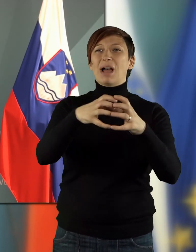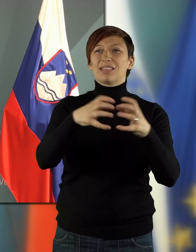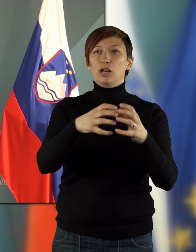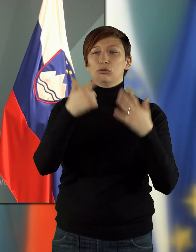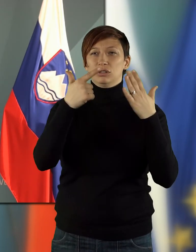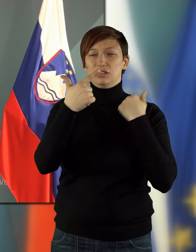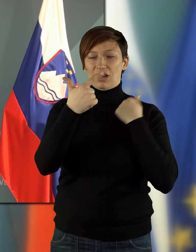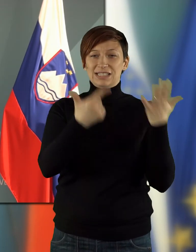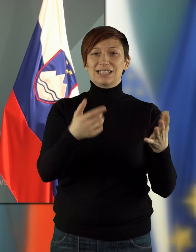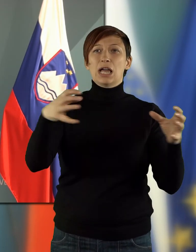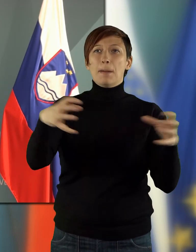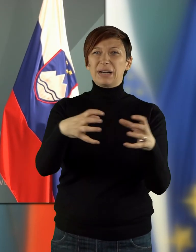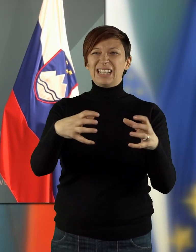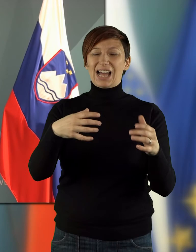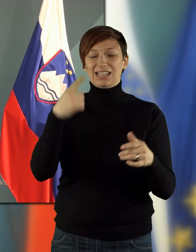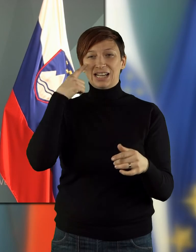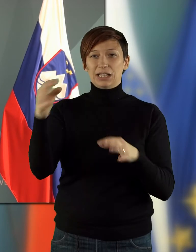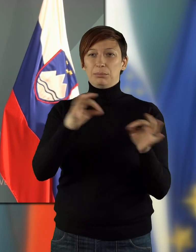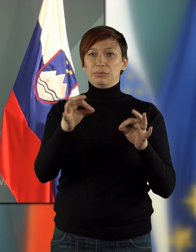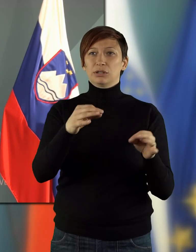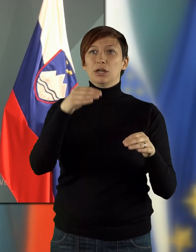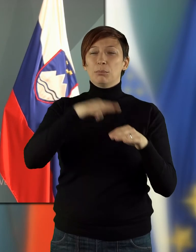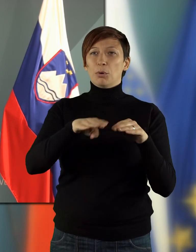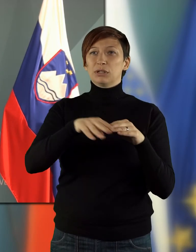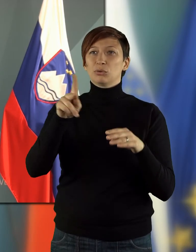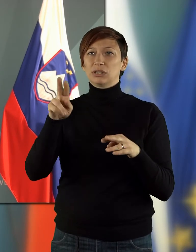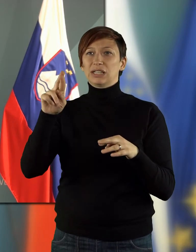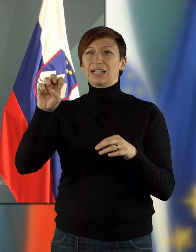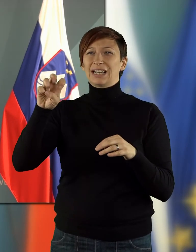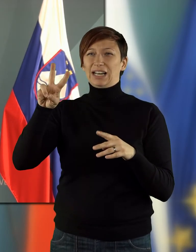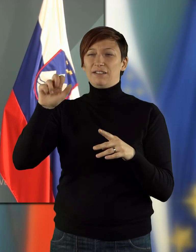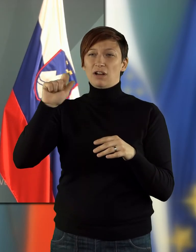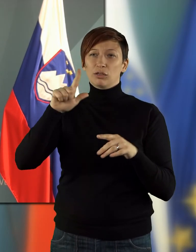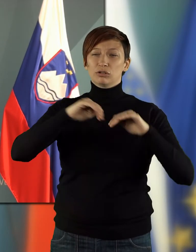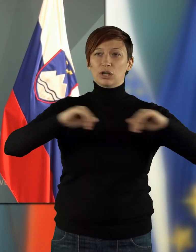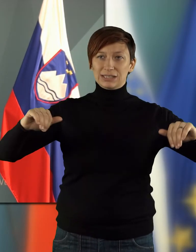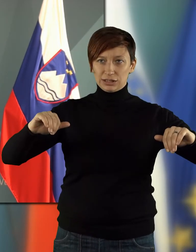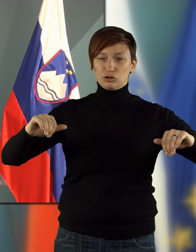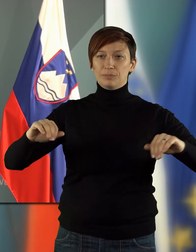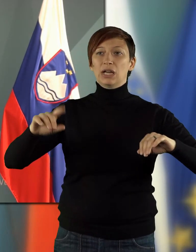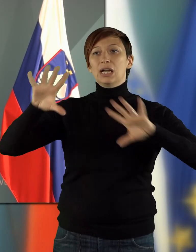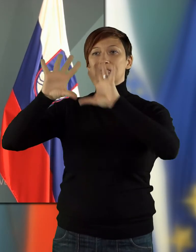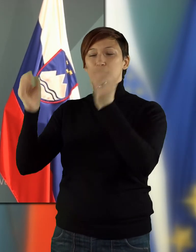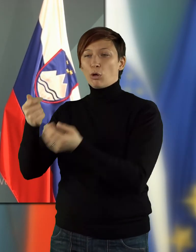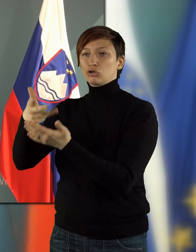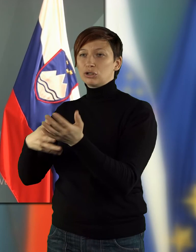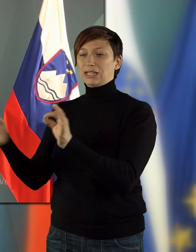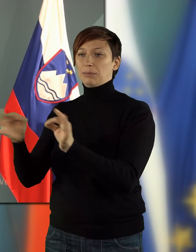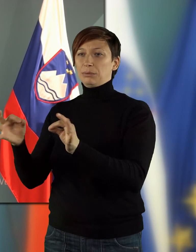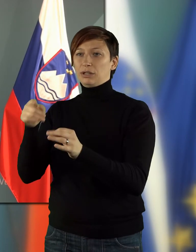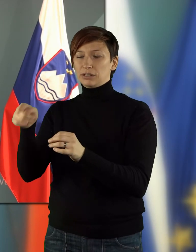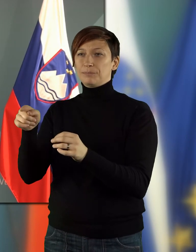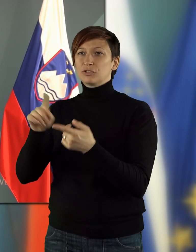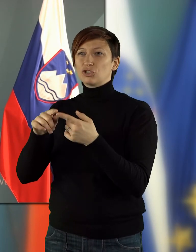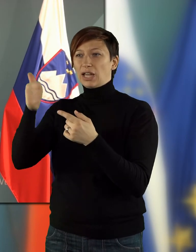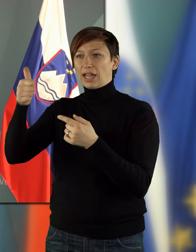srednje bataljonske bojne skupine 72. brigade, glede pripravljenosti po metodi Kreval. Vemo, da splošna ocena